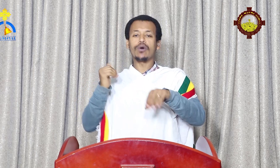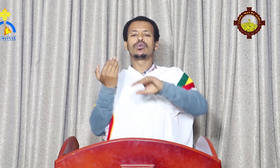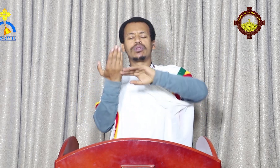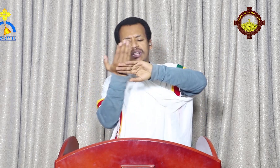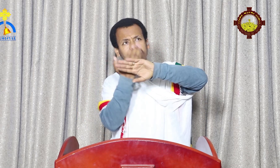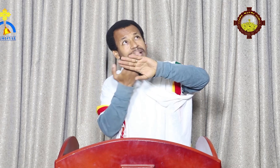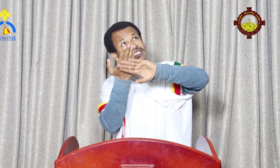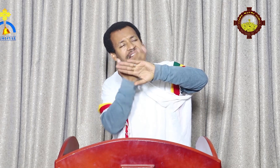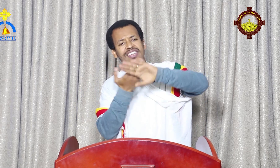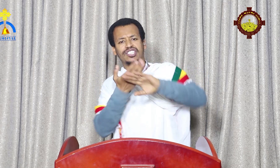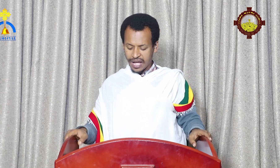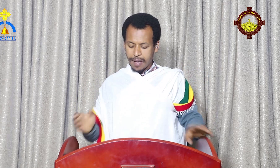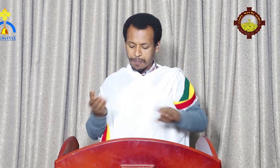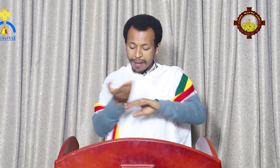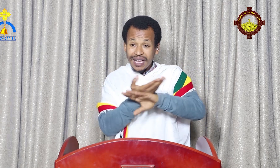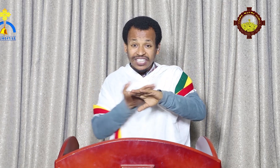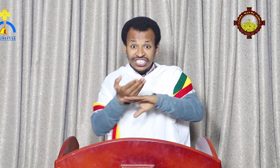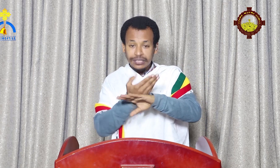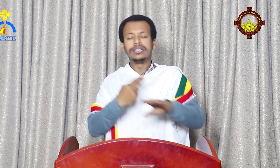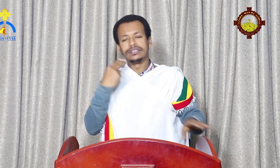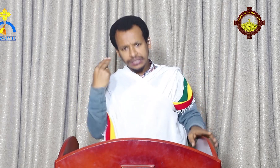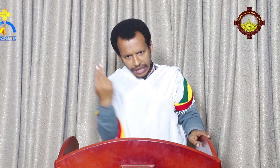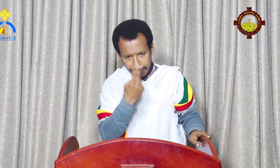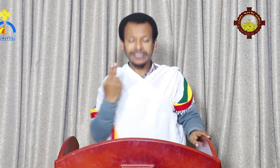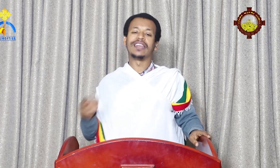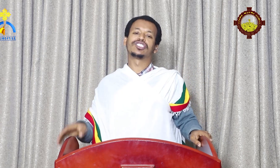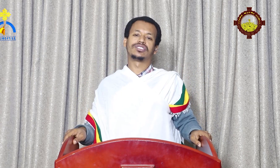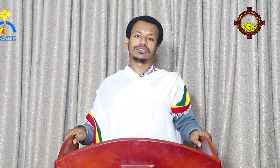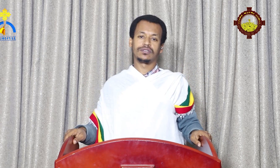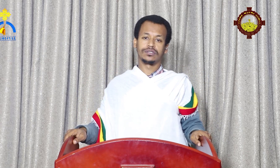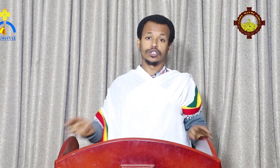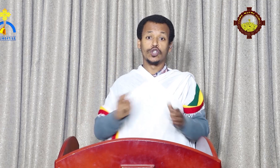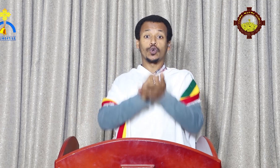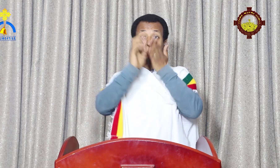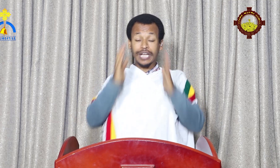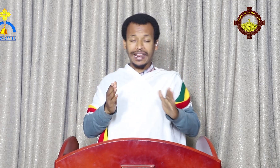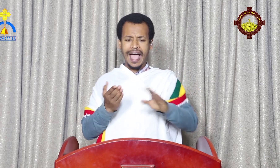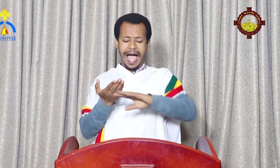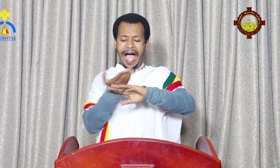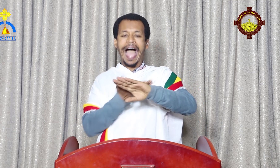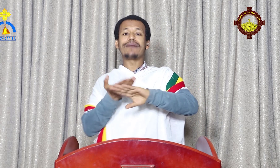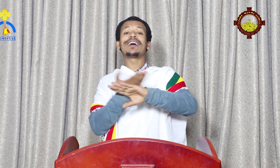ተጠርተው ትማስናለች በአማላጭነት ትጠቀምበታለች። ቅዱሳን